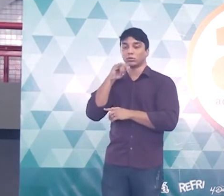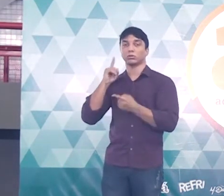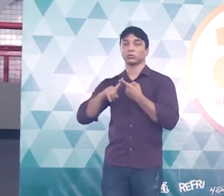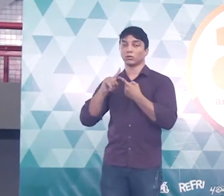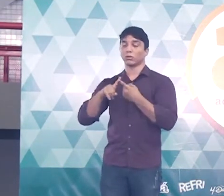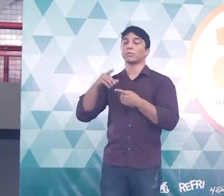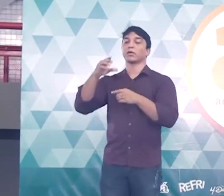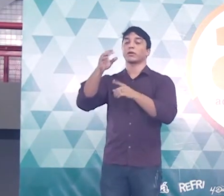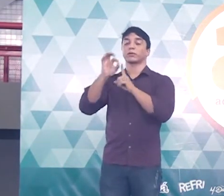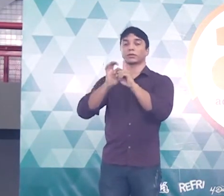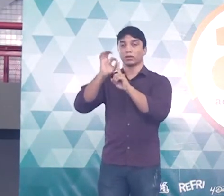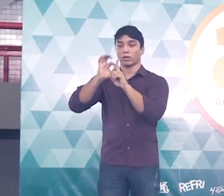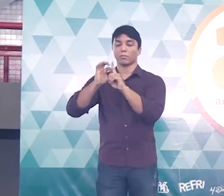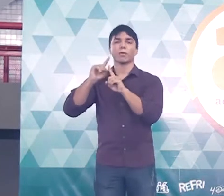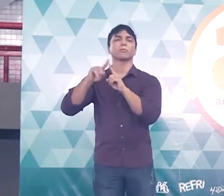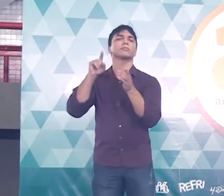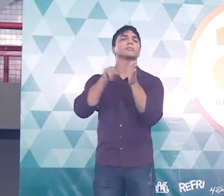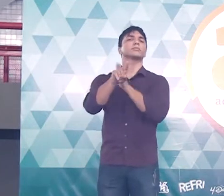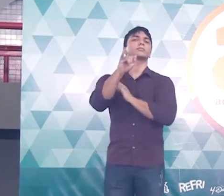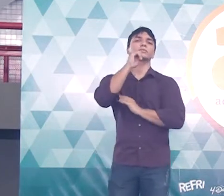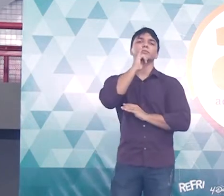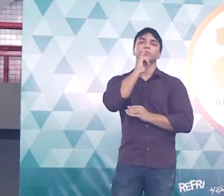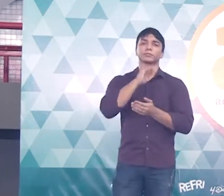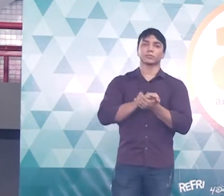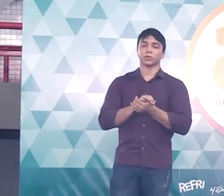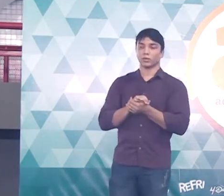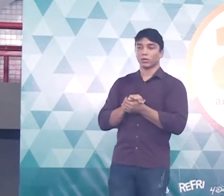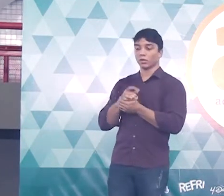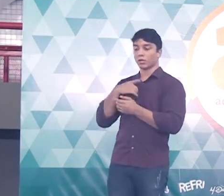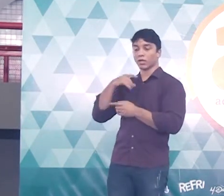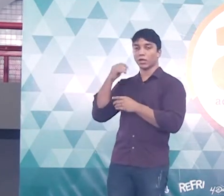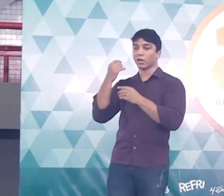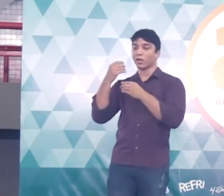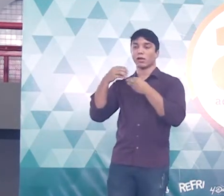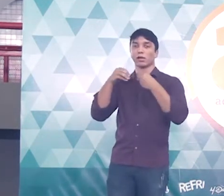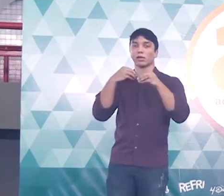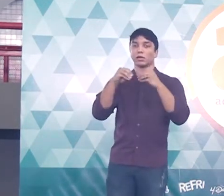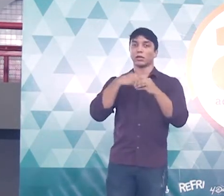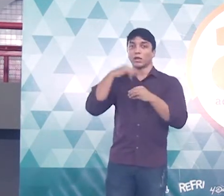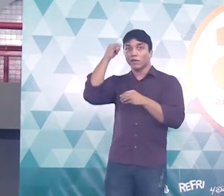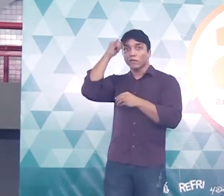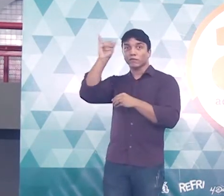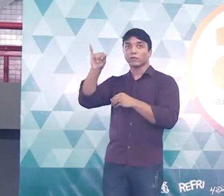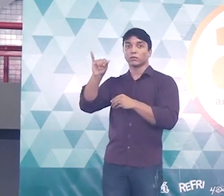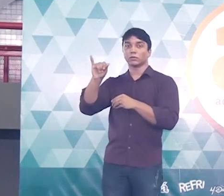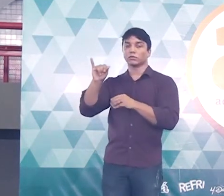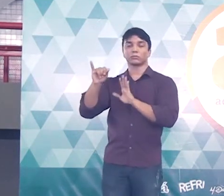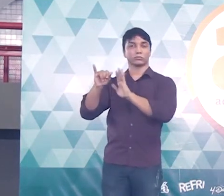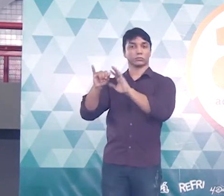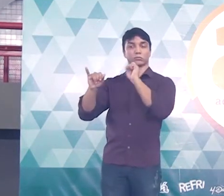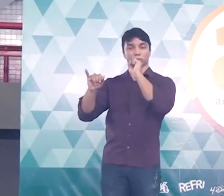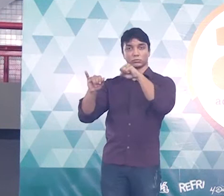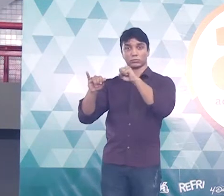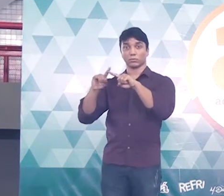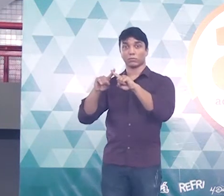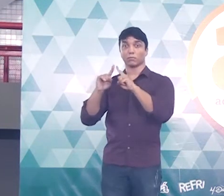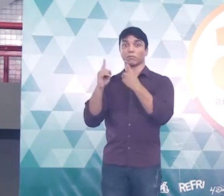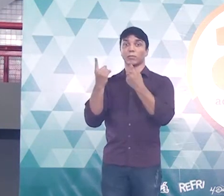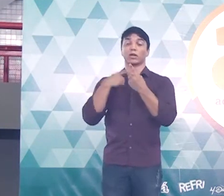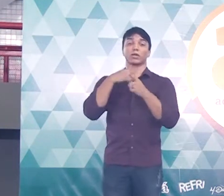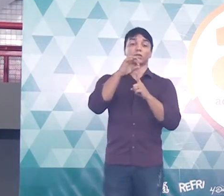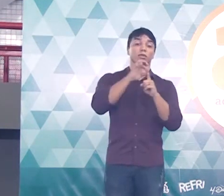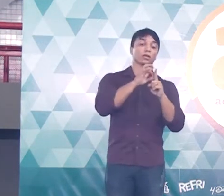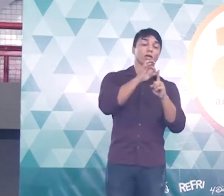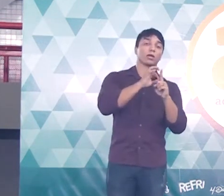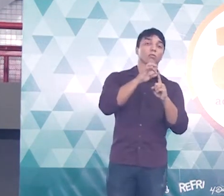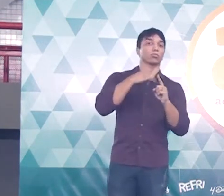isolante térmico. Mas a pergunta, o isolante elétrico, ele evita a passagem de energia elétrica? Sim. Mas o isolante